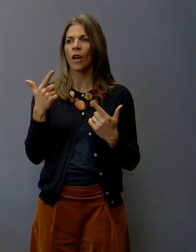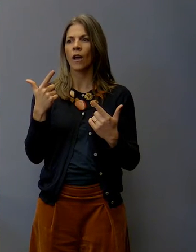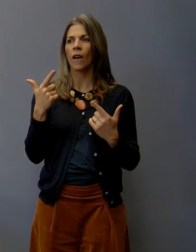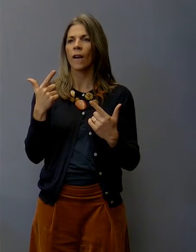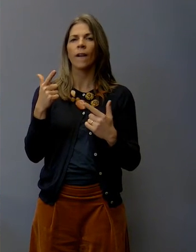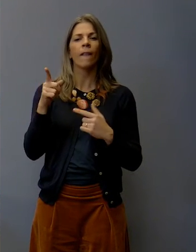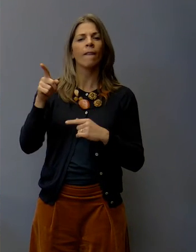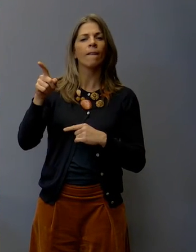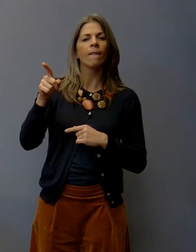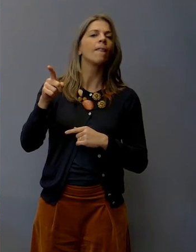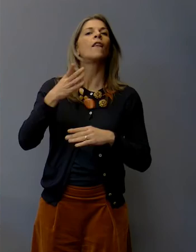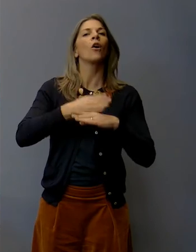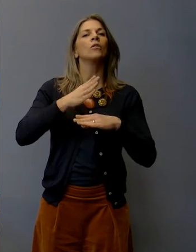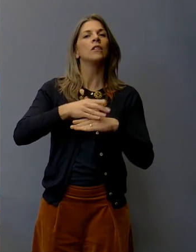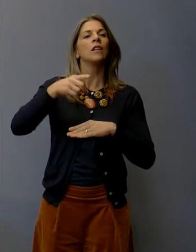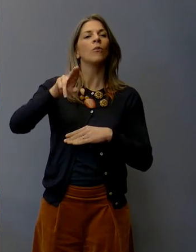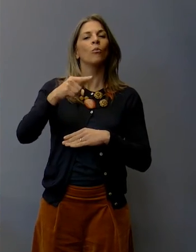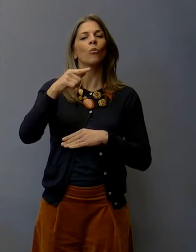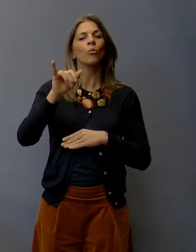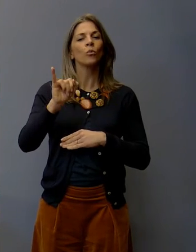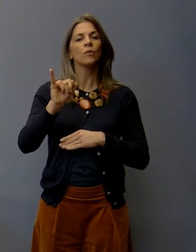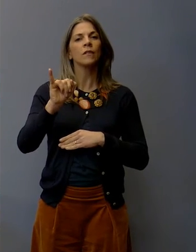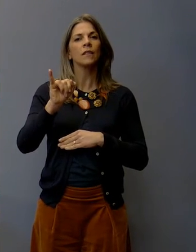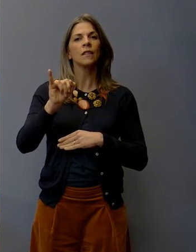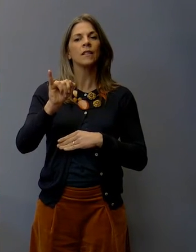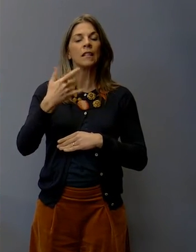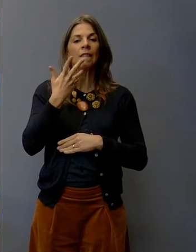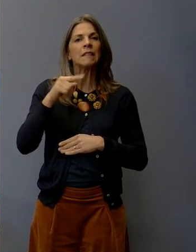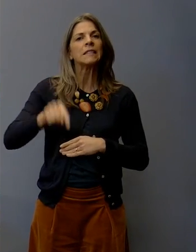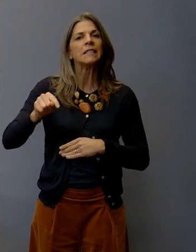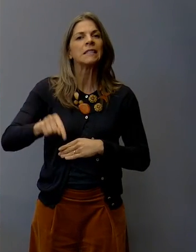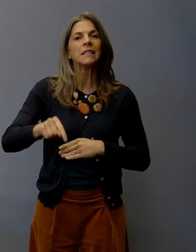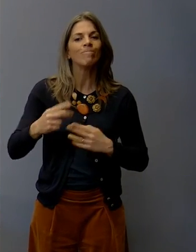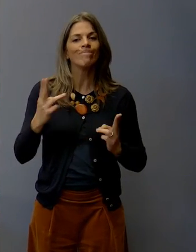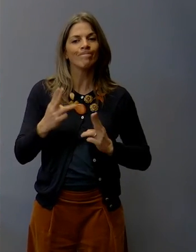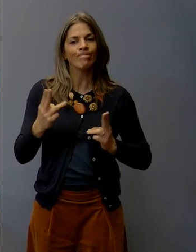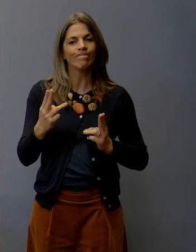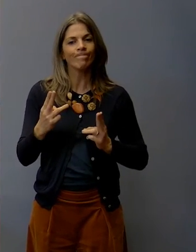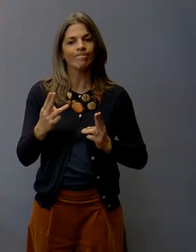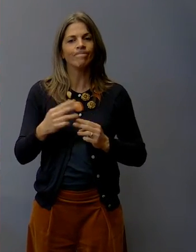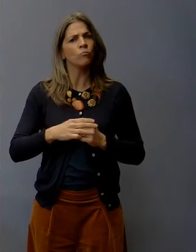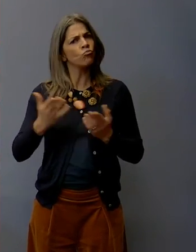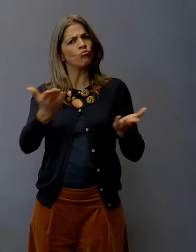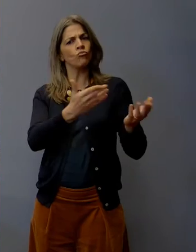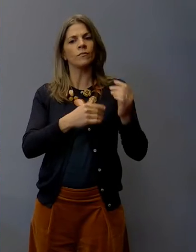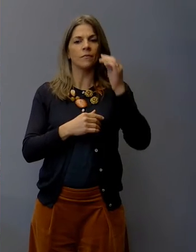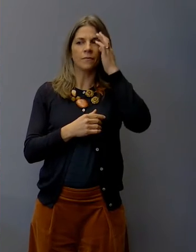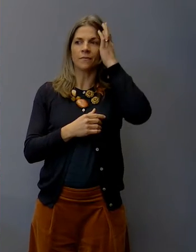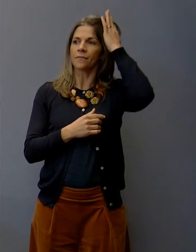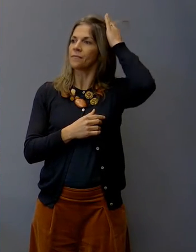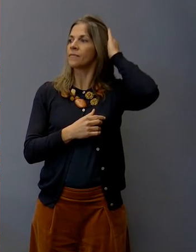consigliere pu ti prego prego prego intervenga pure nella